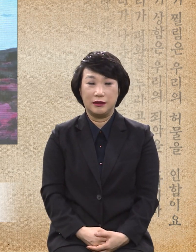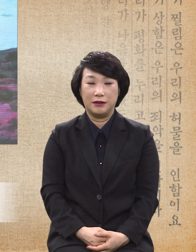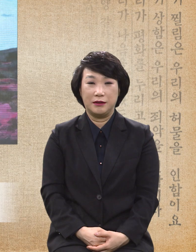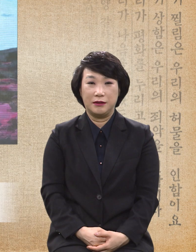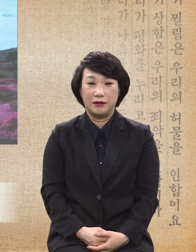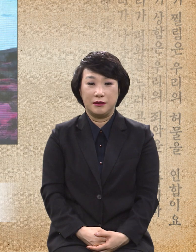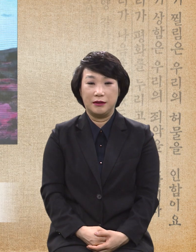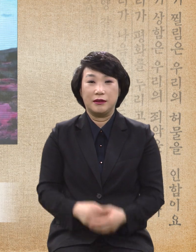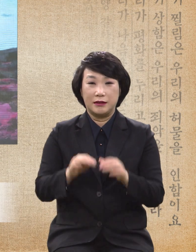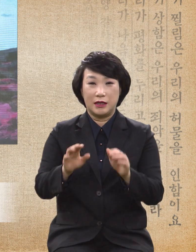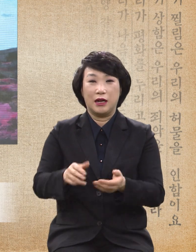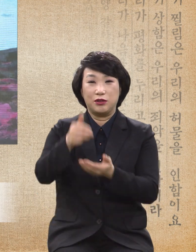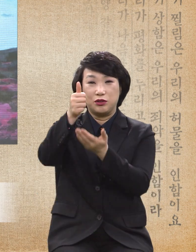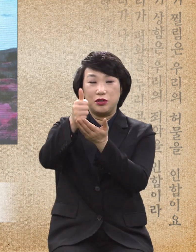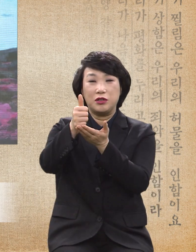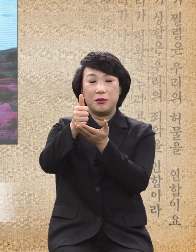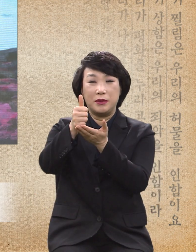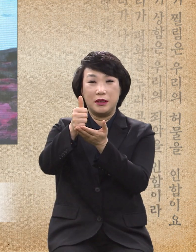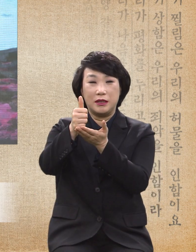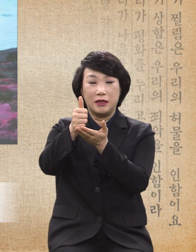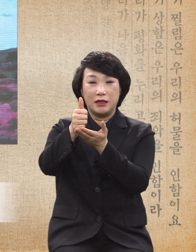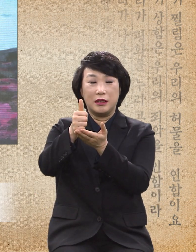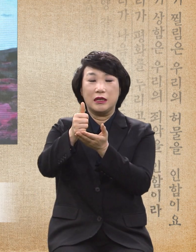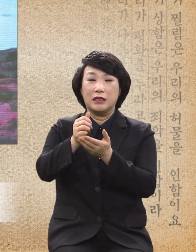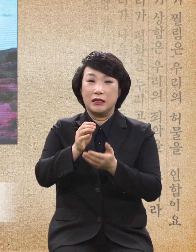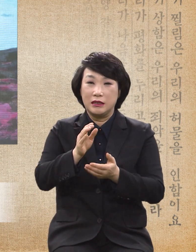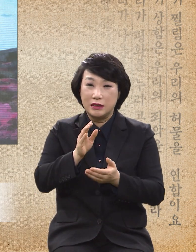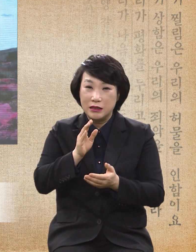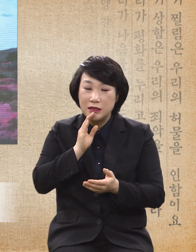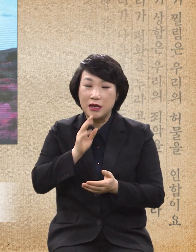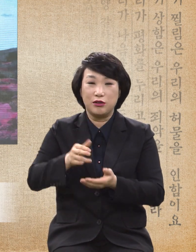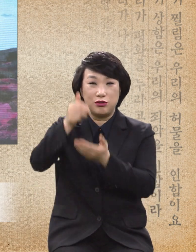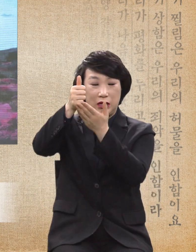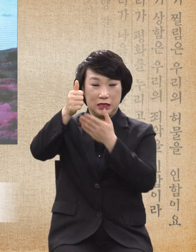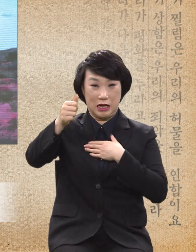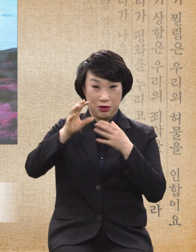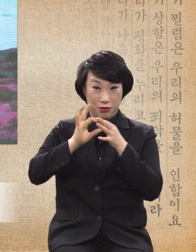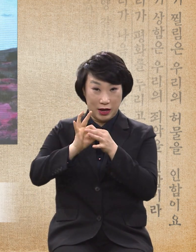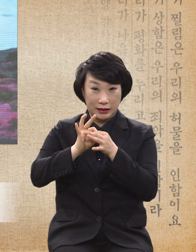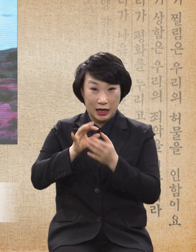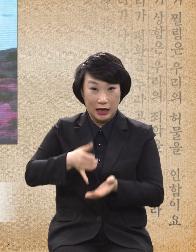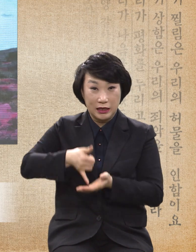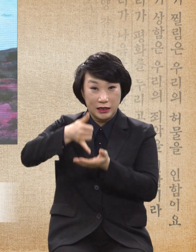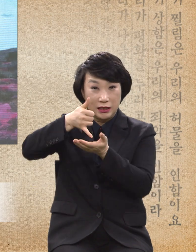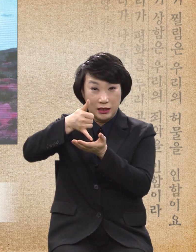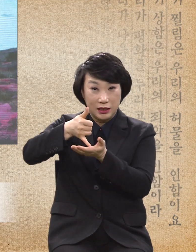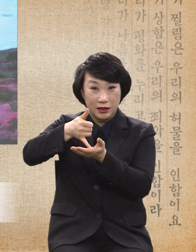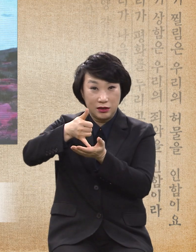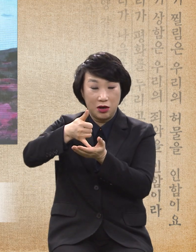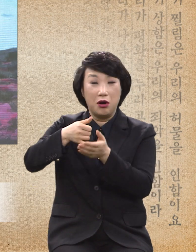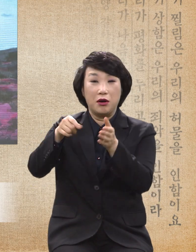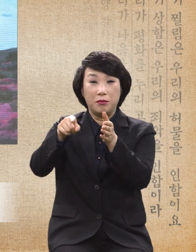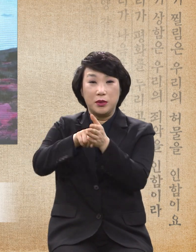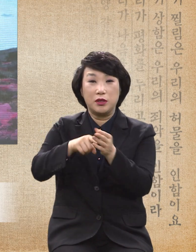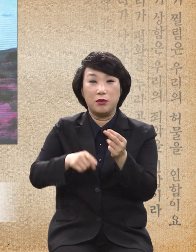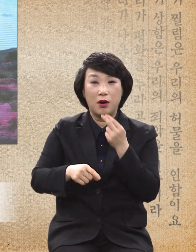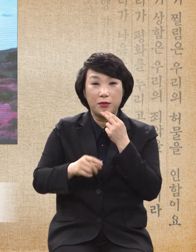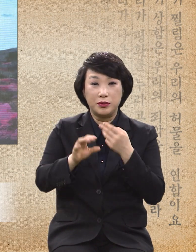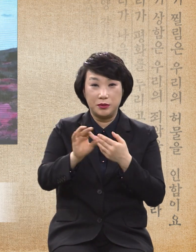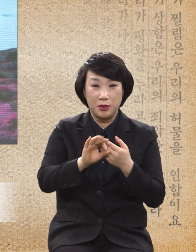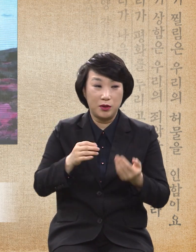그러므로 주님이 하실 만한 실제적 주님과 관계 인격적 믿음이